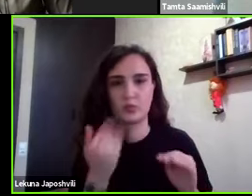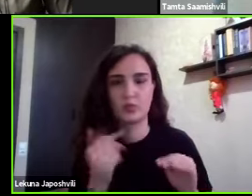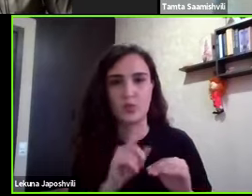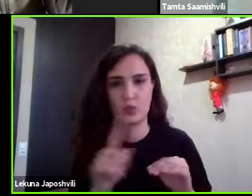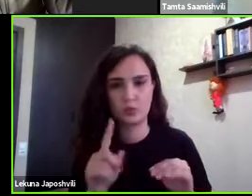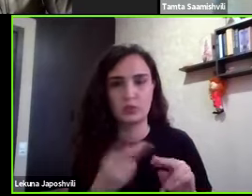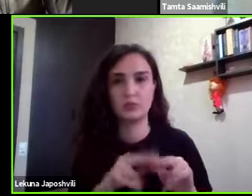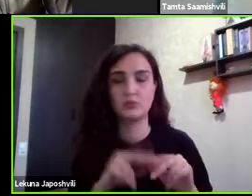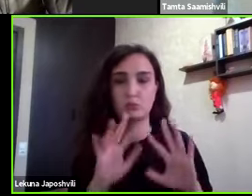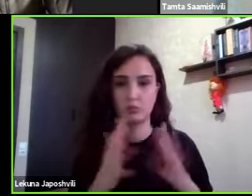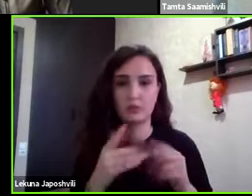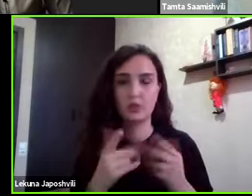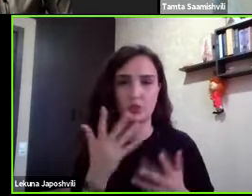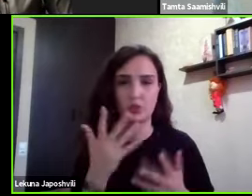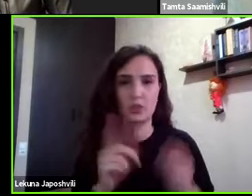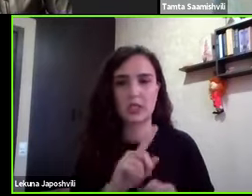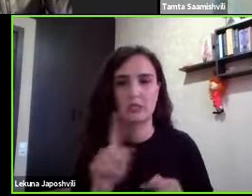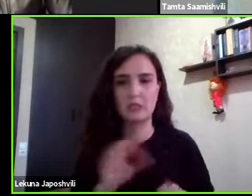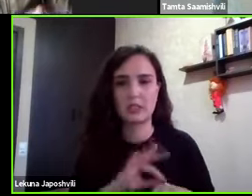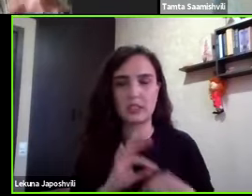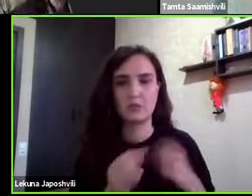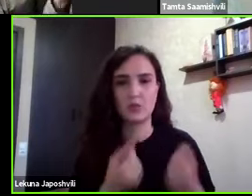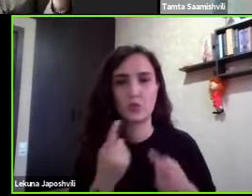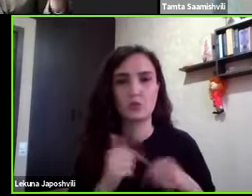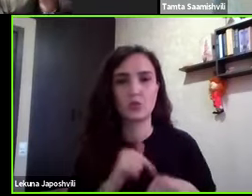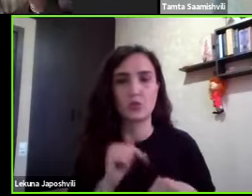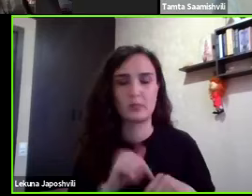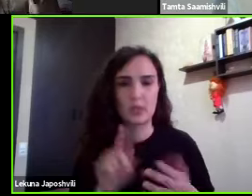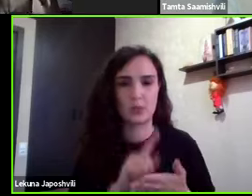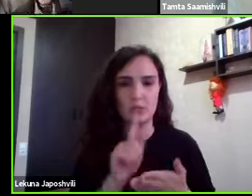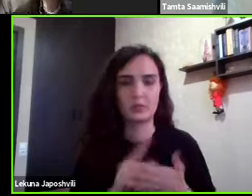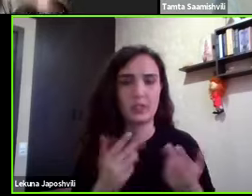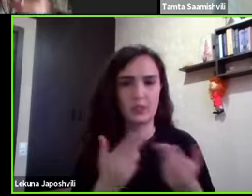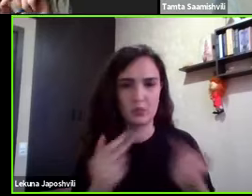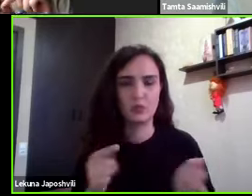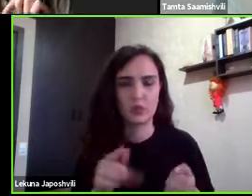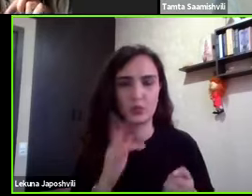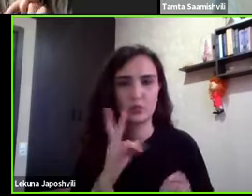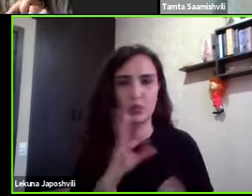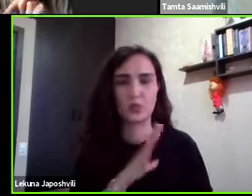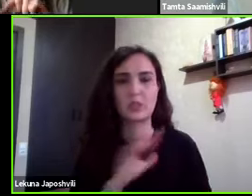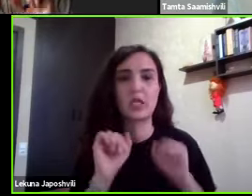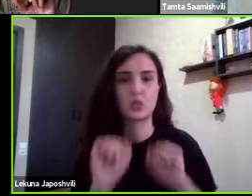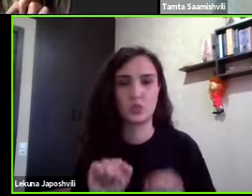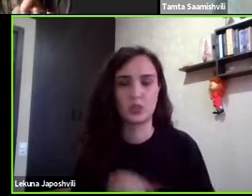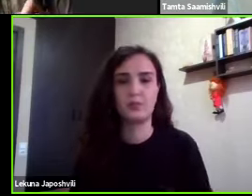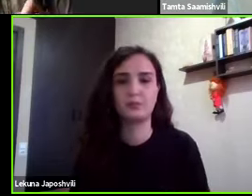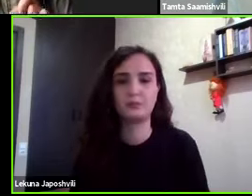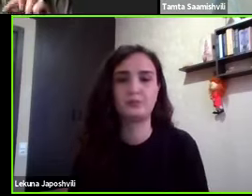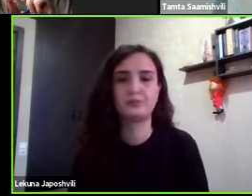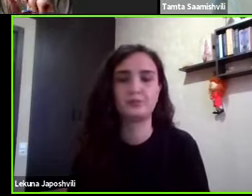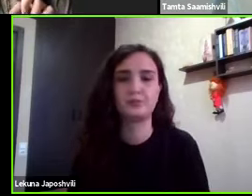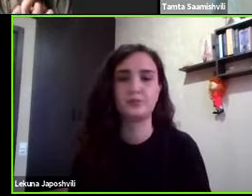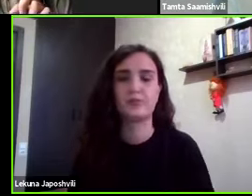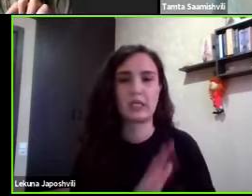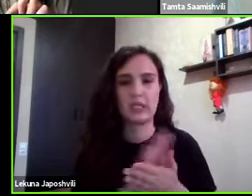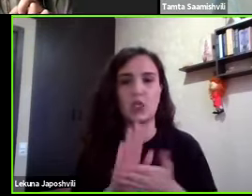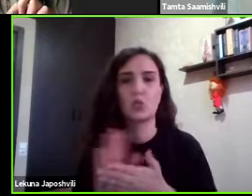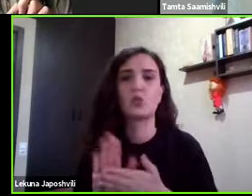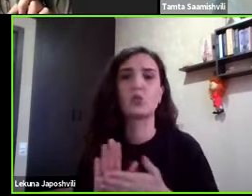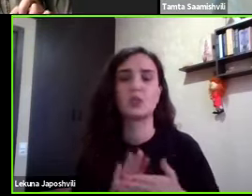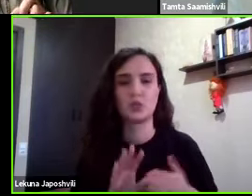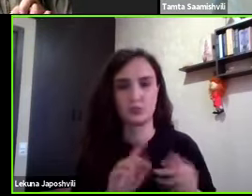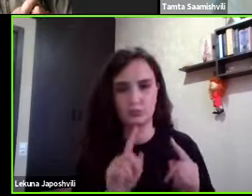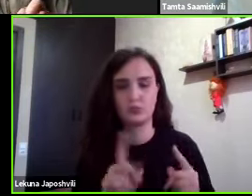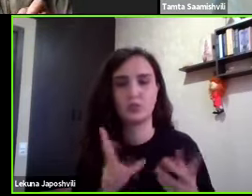იმ შემთხვევაში თუ რამე სიმპტომს გრძნობს აუცილებლად რა თქმა უნდა იგი უნდა იყოს დაცული ჰიგიენური